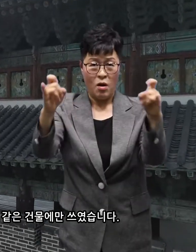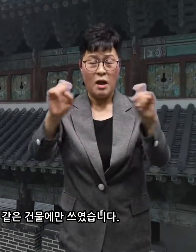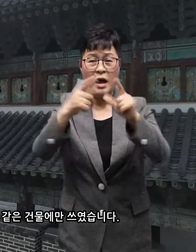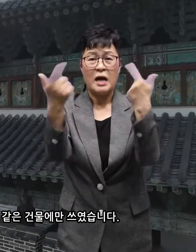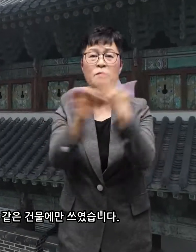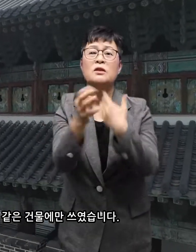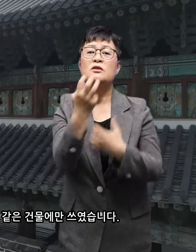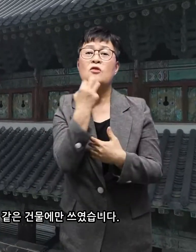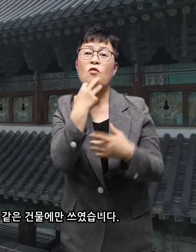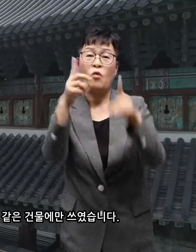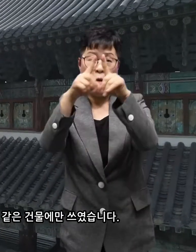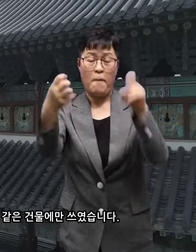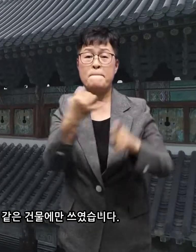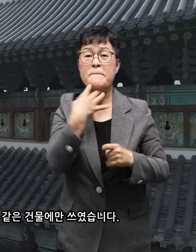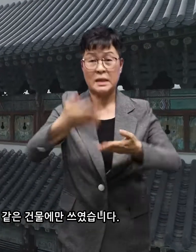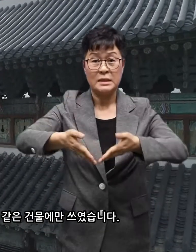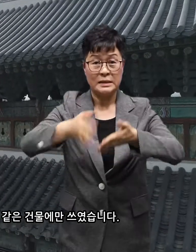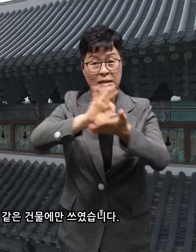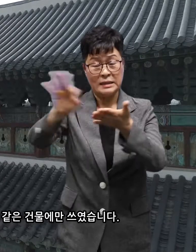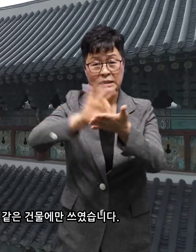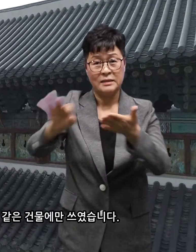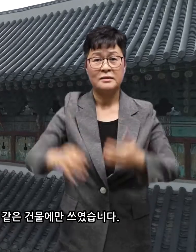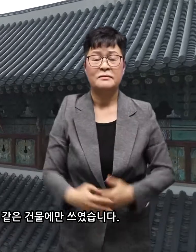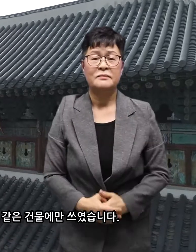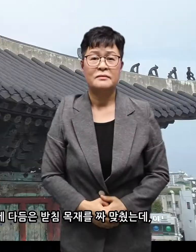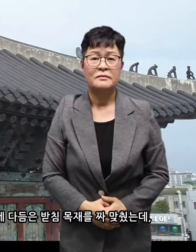도성의 정문과 같은 건물에만 쓰였습니다.